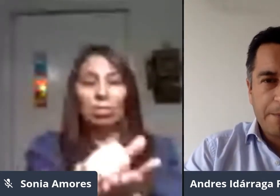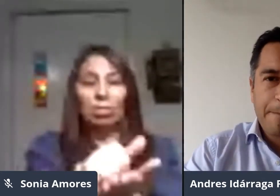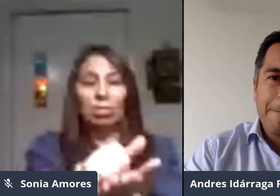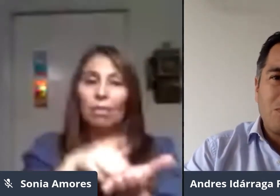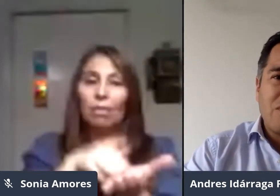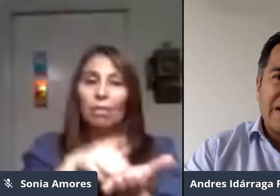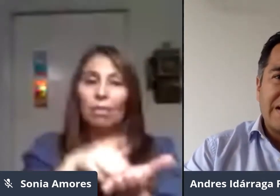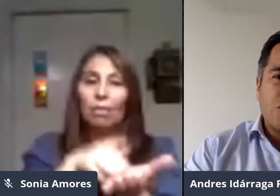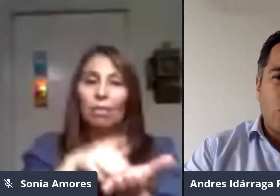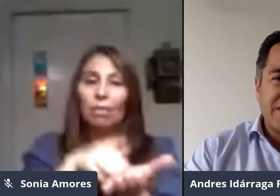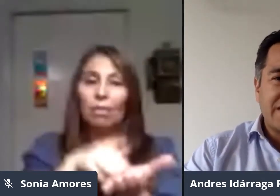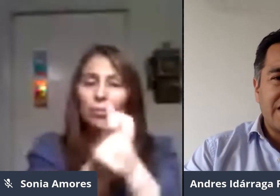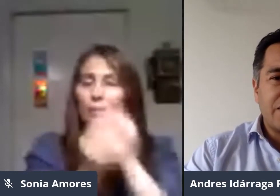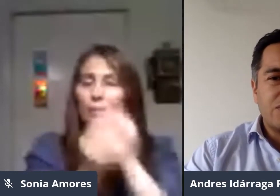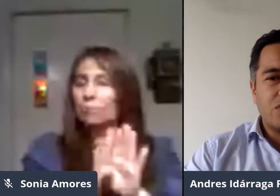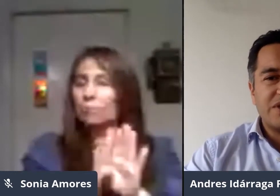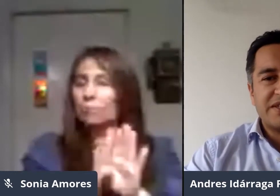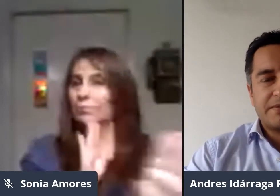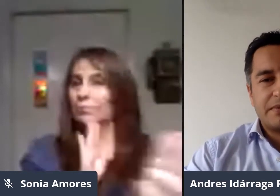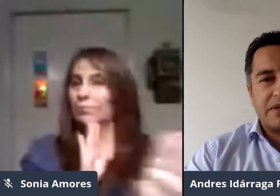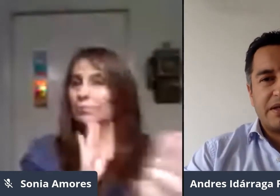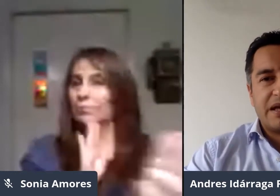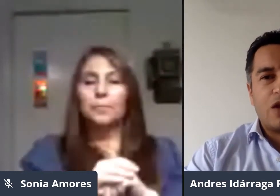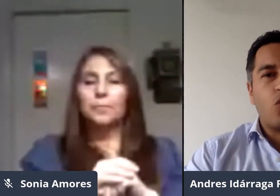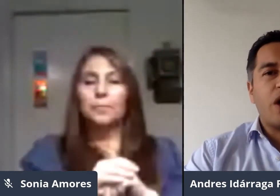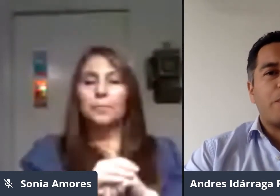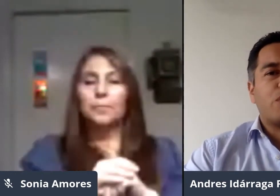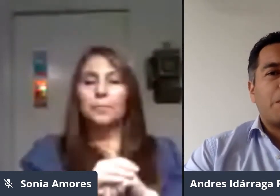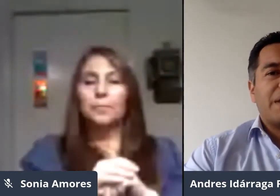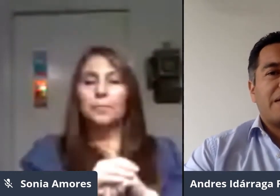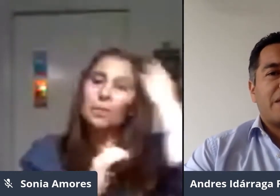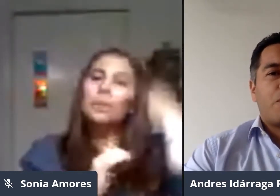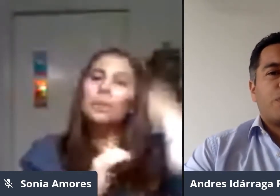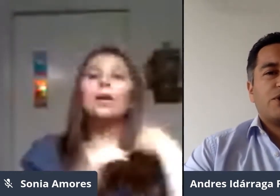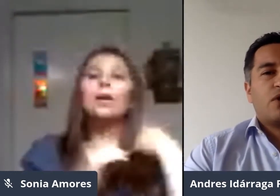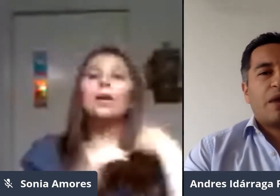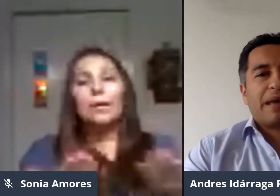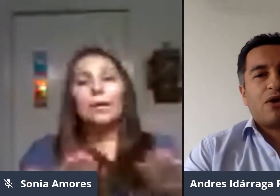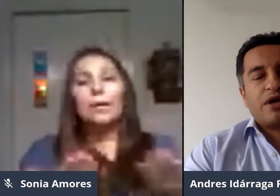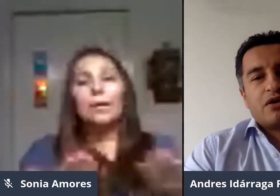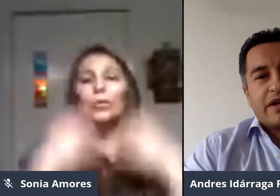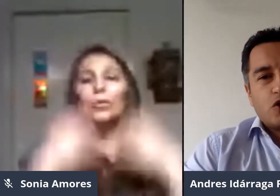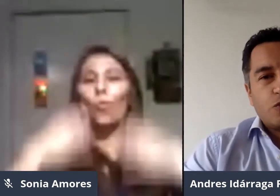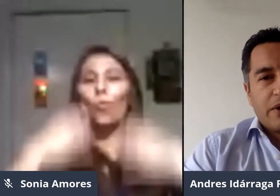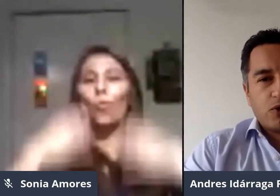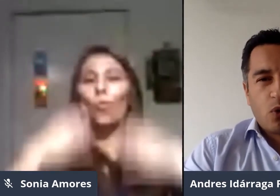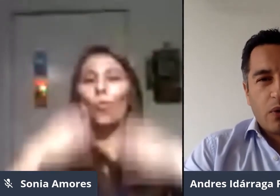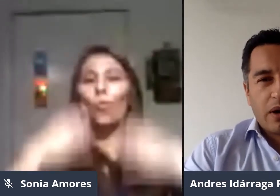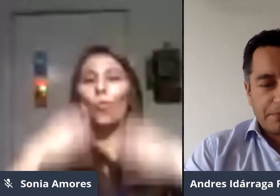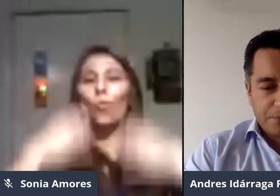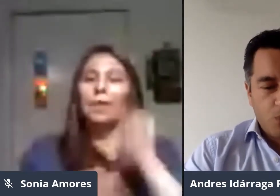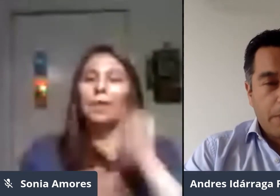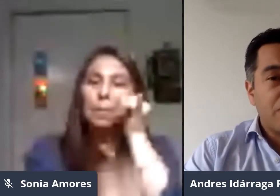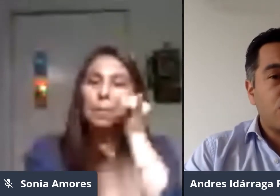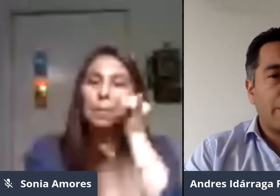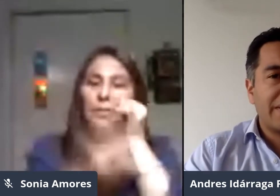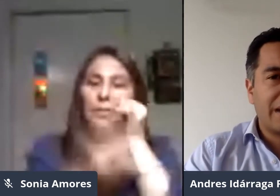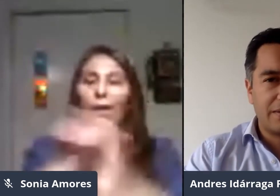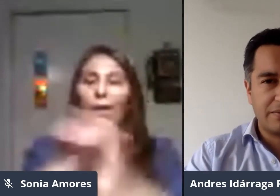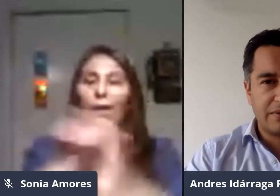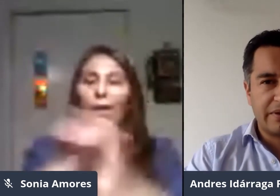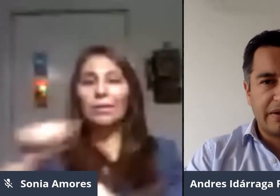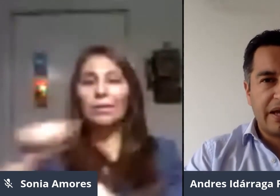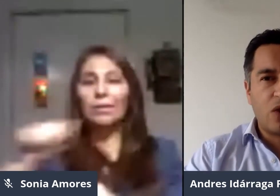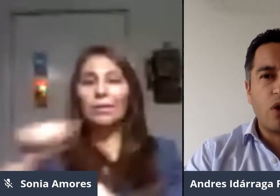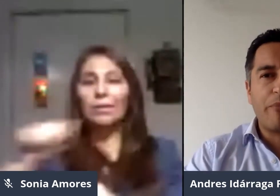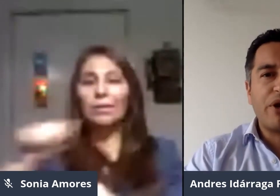a la economía. Sobre ese entendido, entonces, el cuerpo también, a propósito de la pedagogía de los derechos humanos, cobra un papel